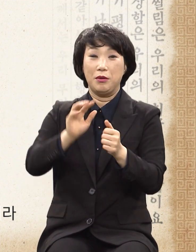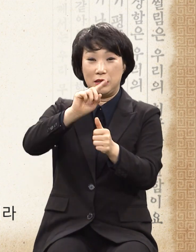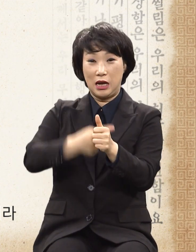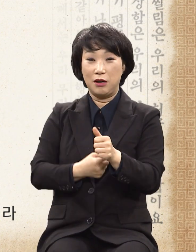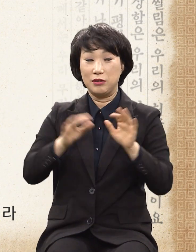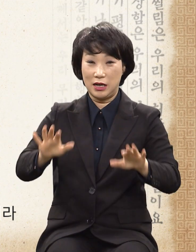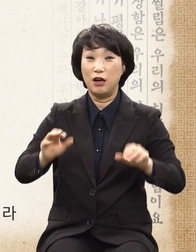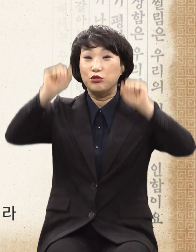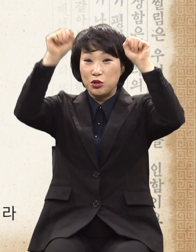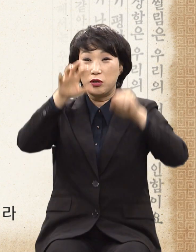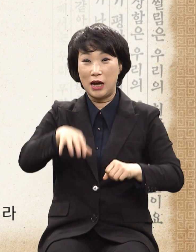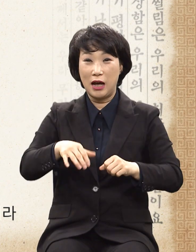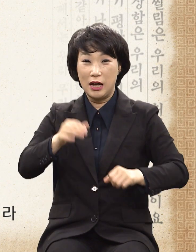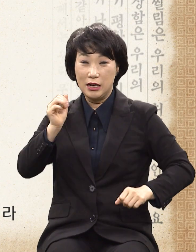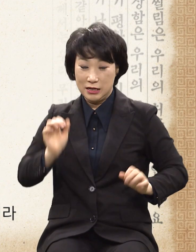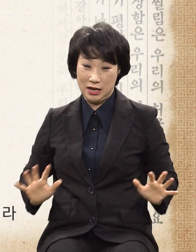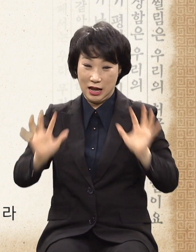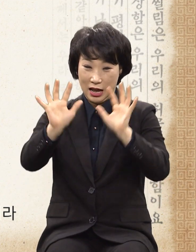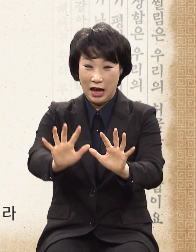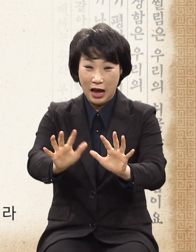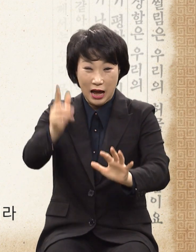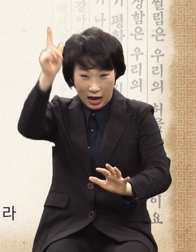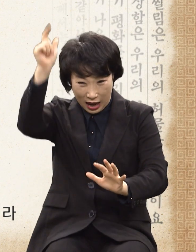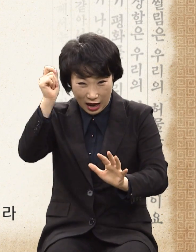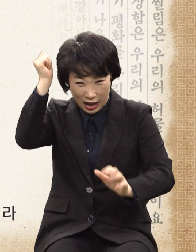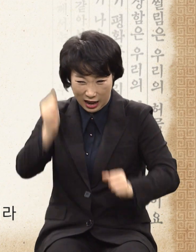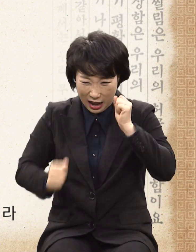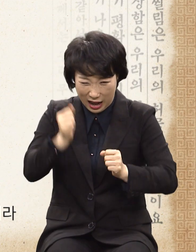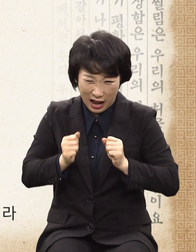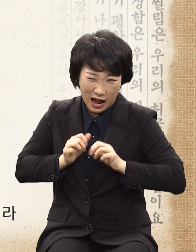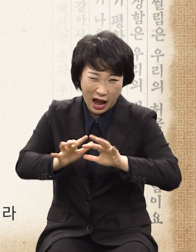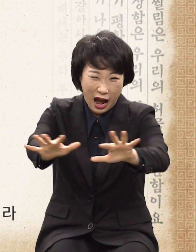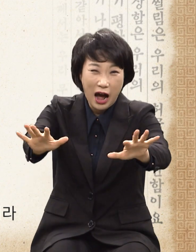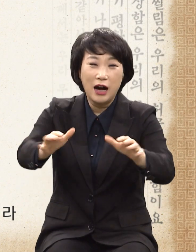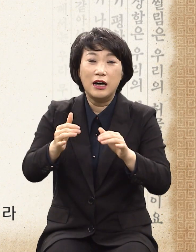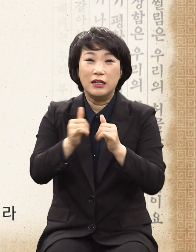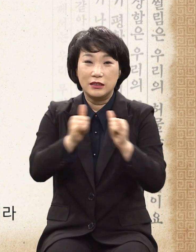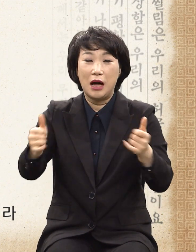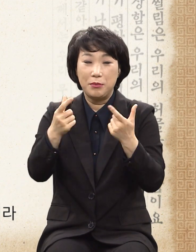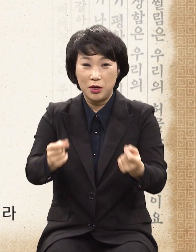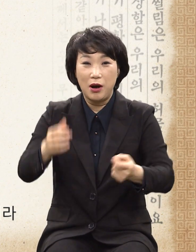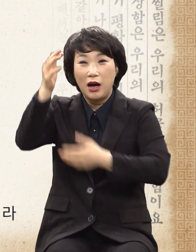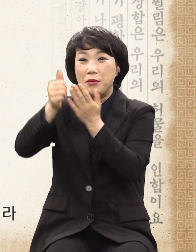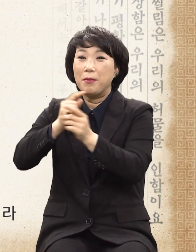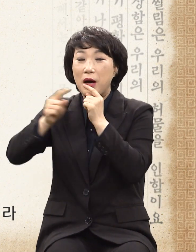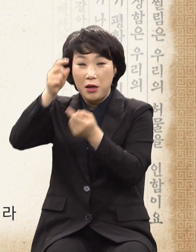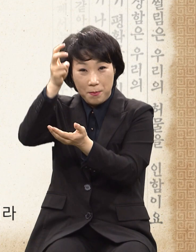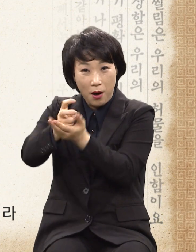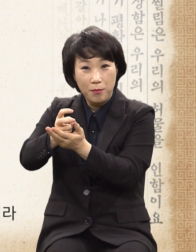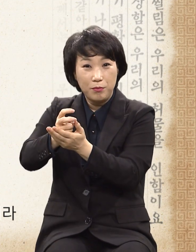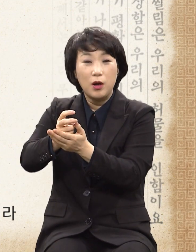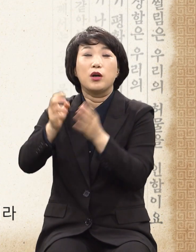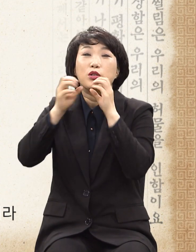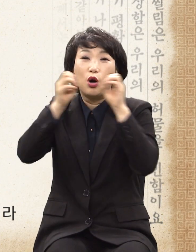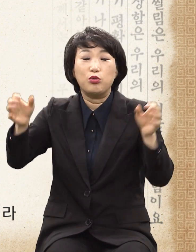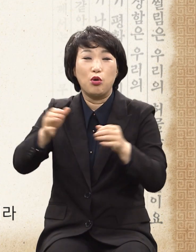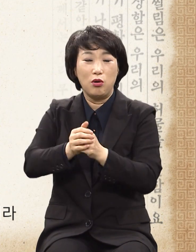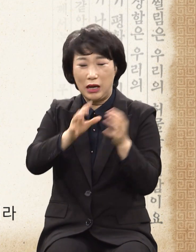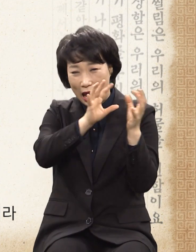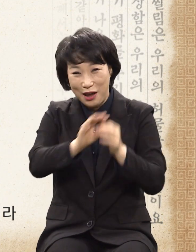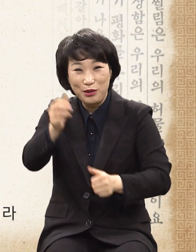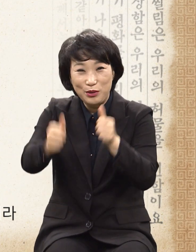때문에 운동장에 다름질하는 경주자와 같이 하나님의 말씀의 법대로 전투를 향해 경주하고 있다 이 말입니다.